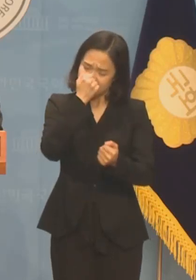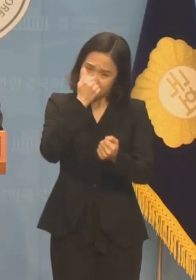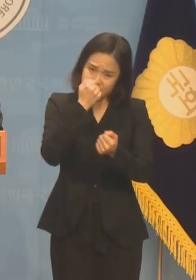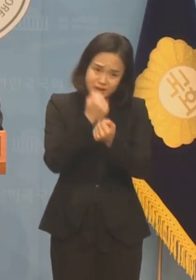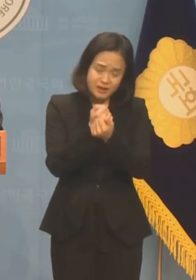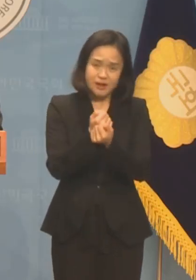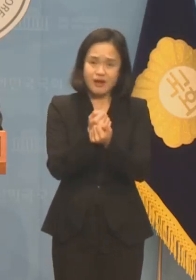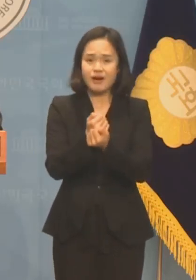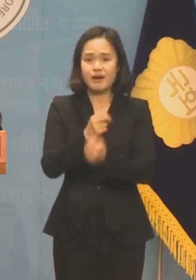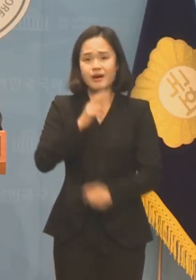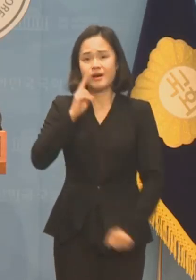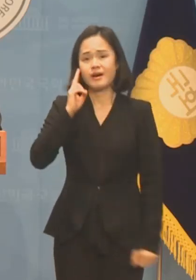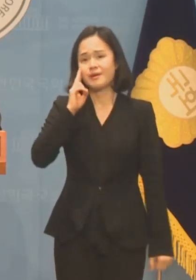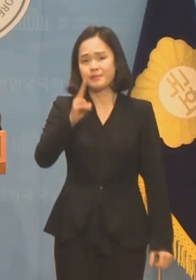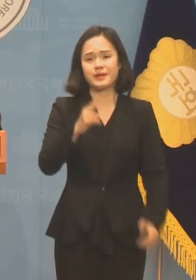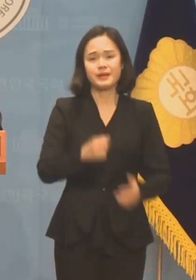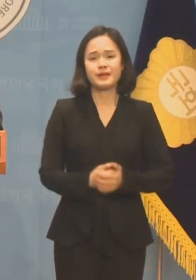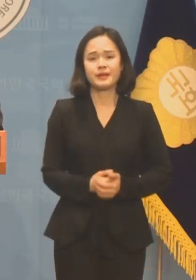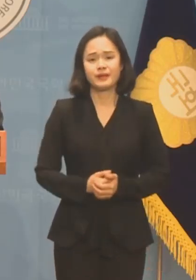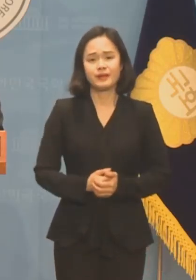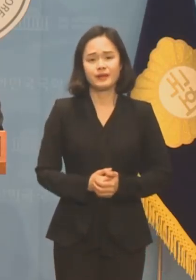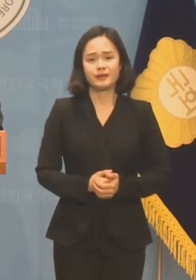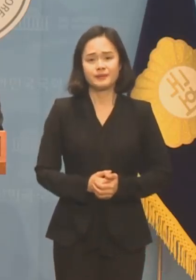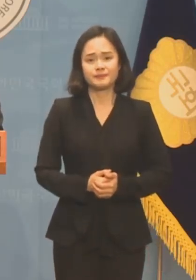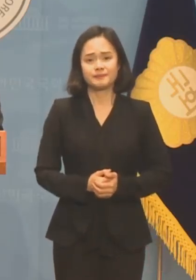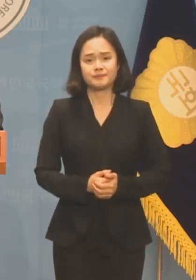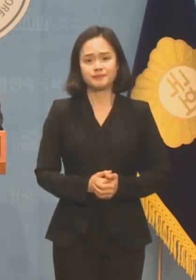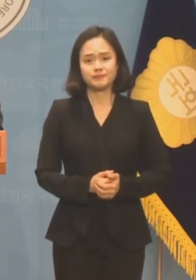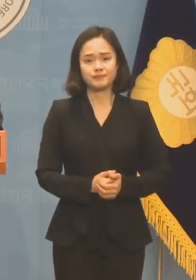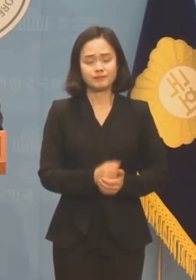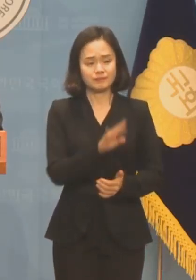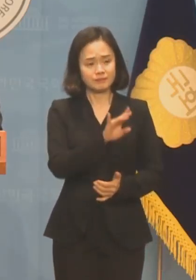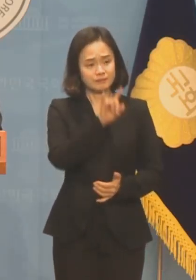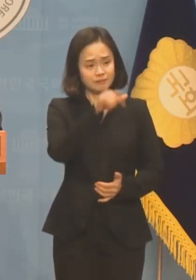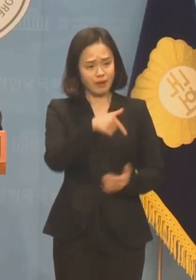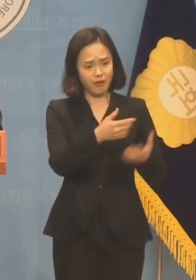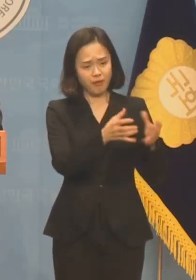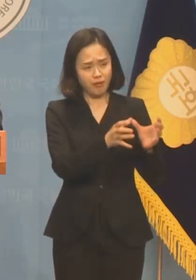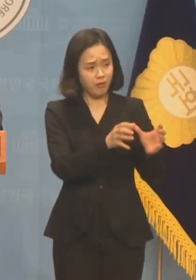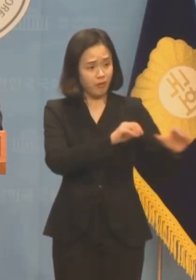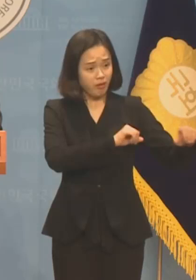가증스럽습니다. 정확한 정보와 배경을 파악하지 못했다고요?